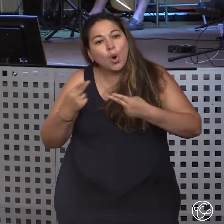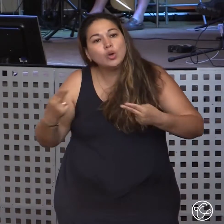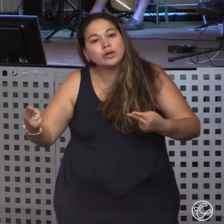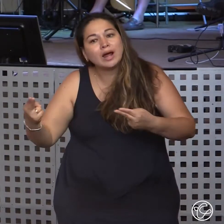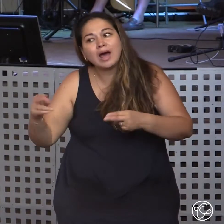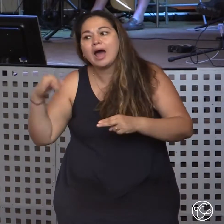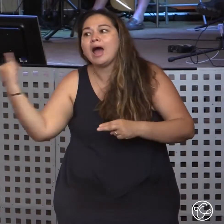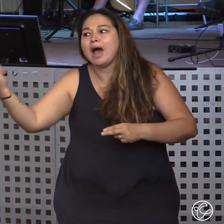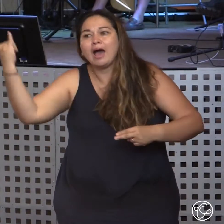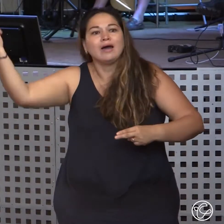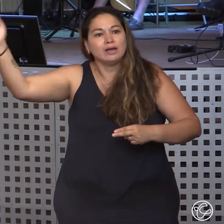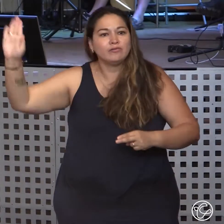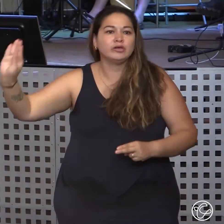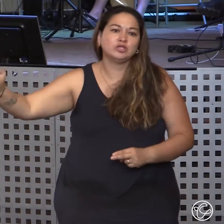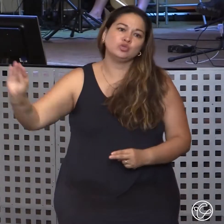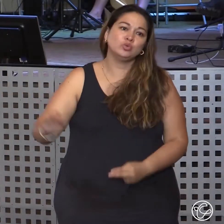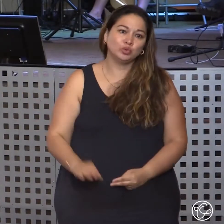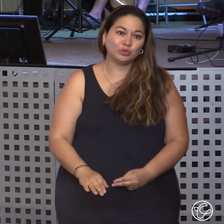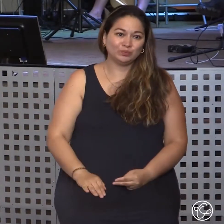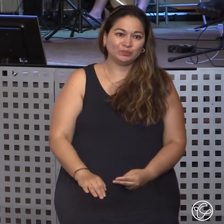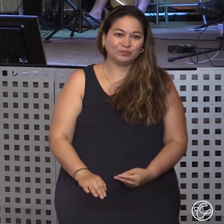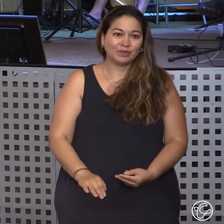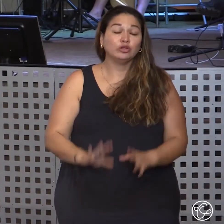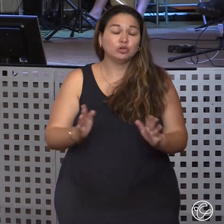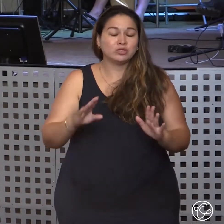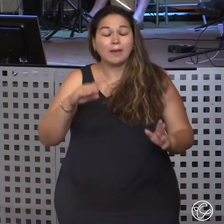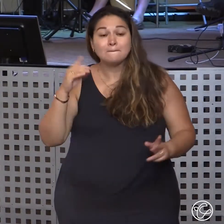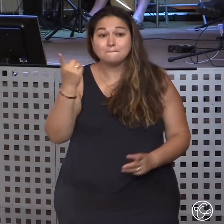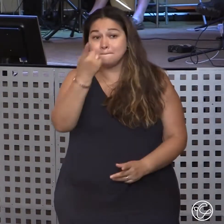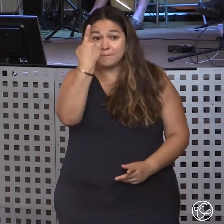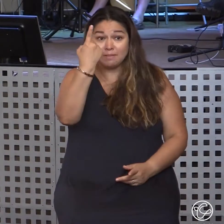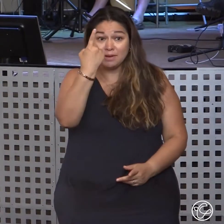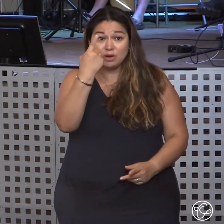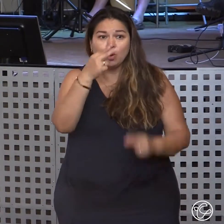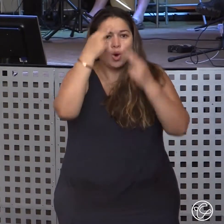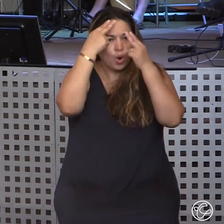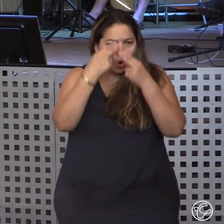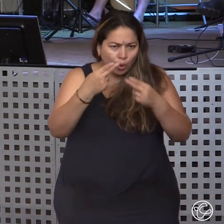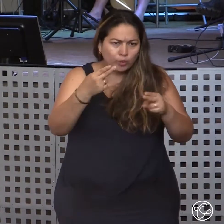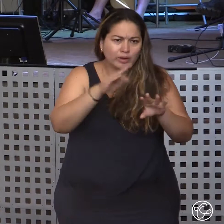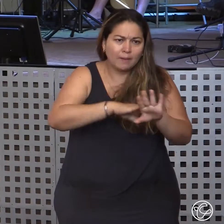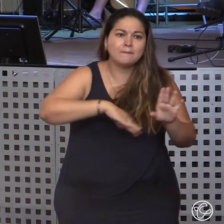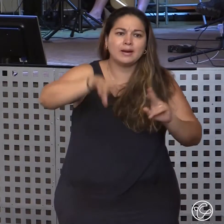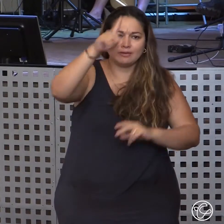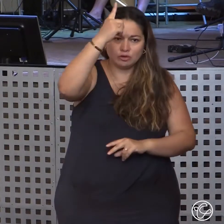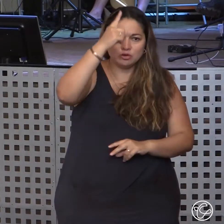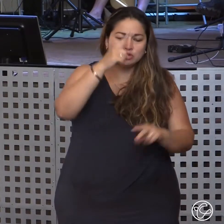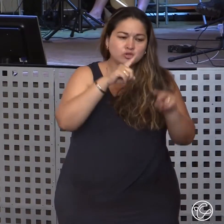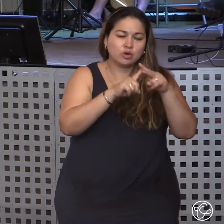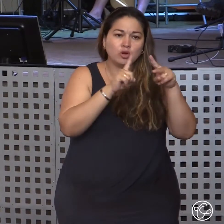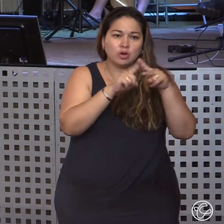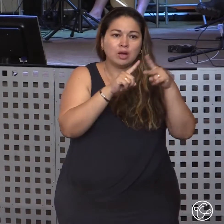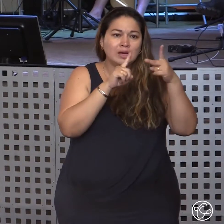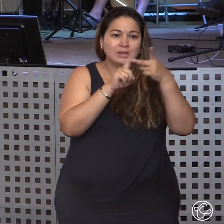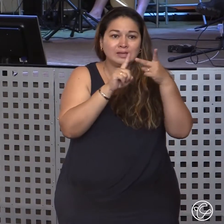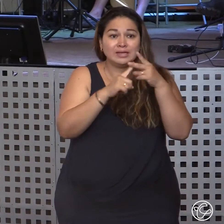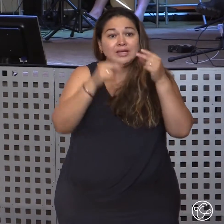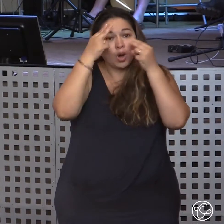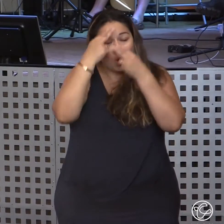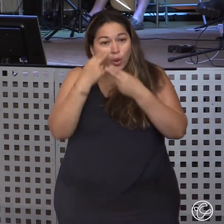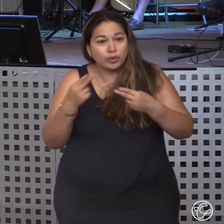Honrar. Lo primero que tenemos que aprender si queremos abrir graneros espirituales es